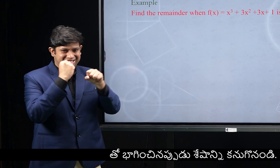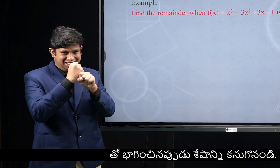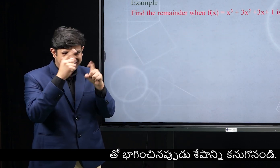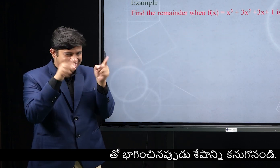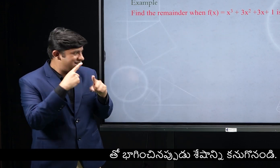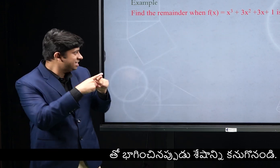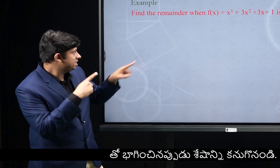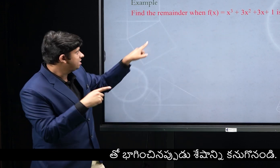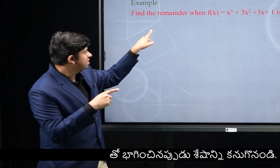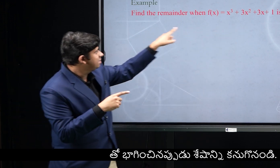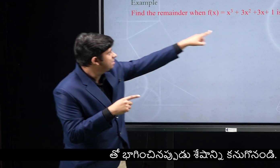కనుగొనండి.